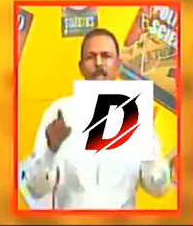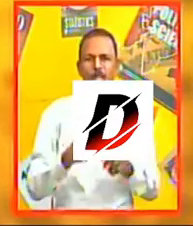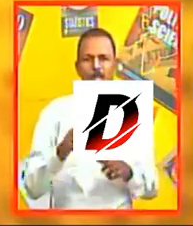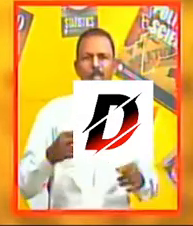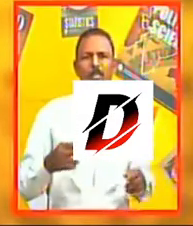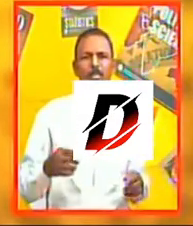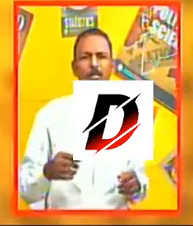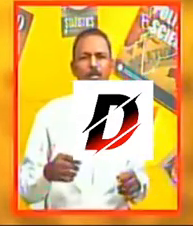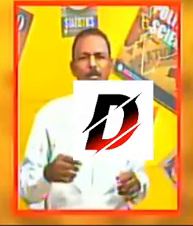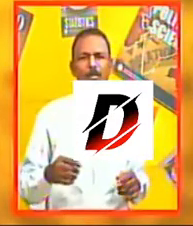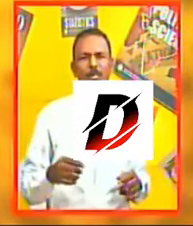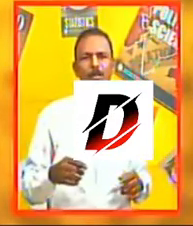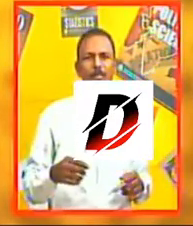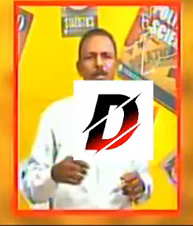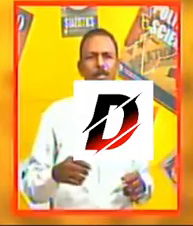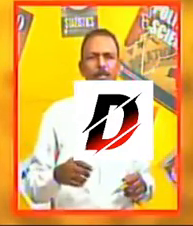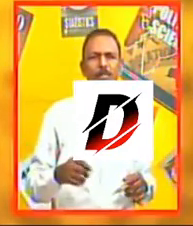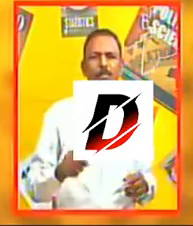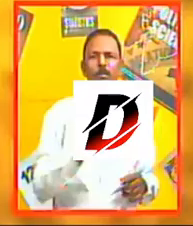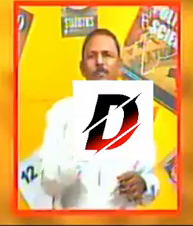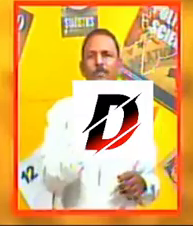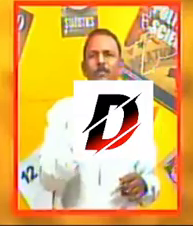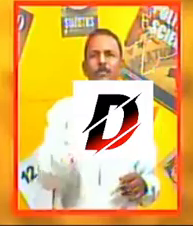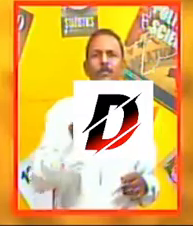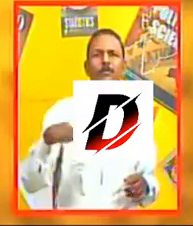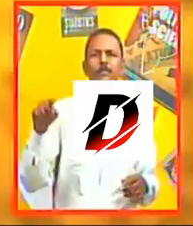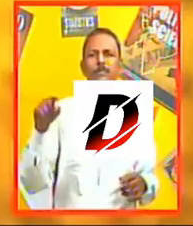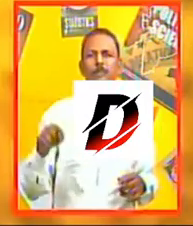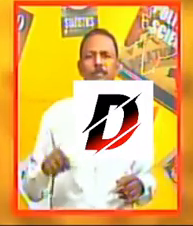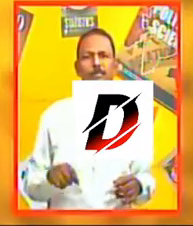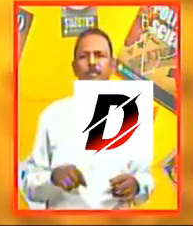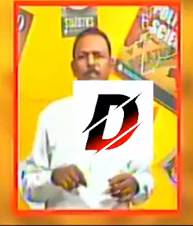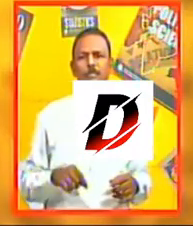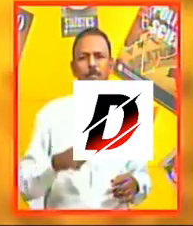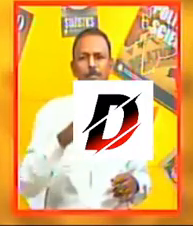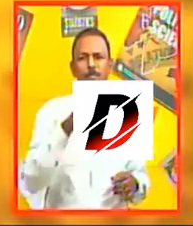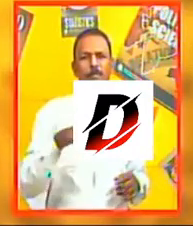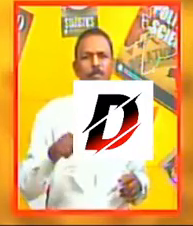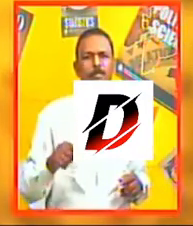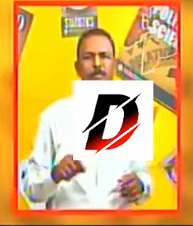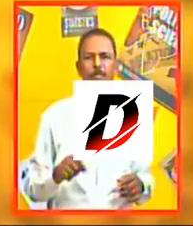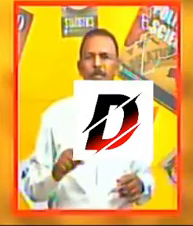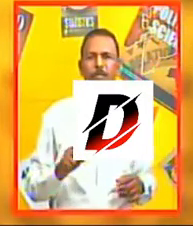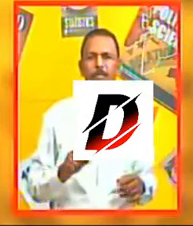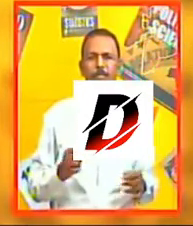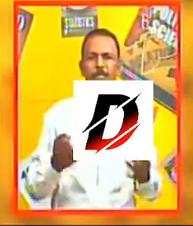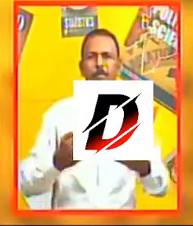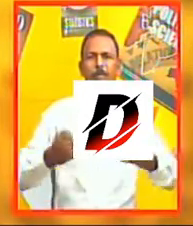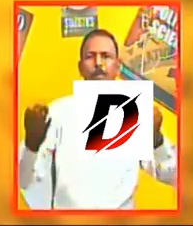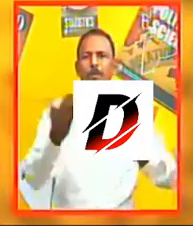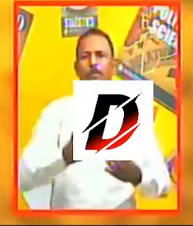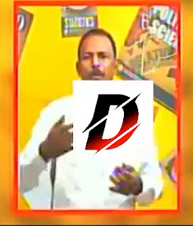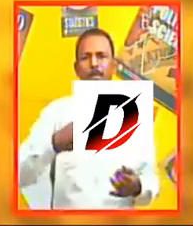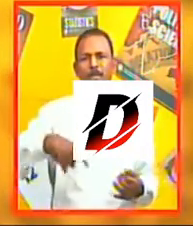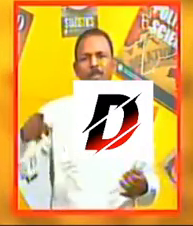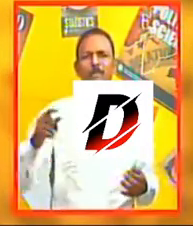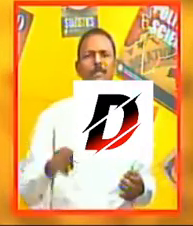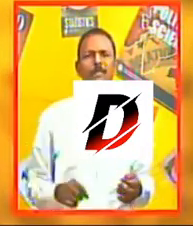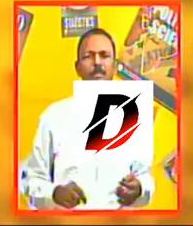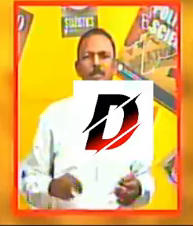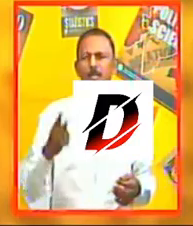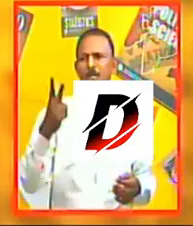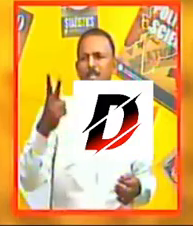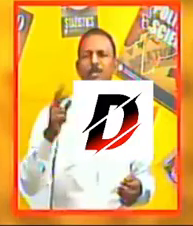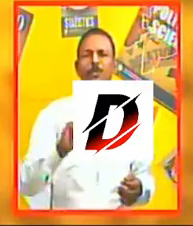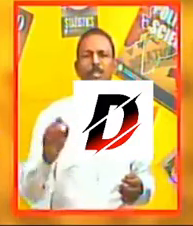பார்த்தீங்கன்னா ஒரு ட்ரையாங்கிள் ஷேப் லெவலில் இருக்கும். அதில் சொல்லும் போது மட்டும் தக்கான பீடபூமி வந்து பார்த்தீங்கன்னா இப்படி இந்த ஒரு முக்கோண வடிவத்தில் போட்டு நம்ம குறிச்சிருப்போம், ஏன்னா